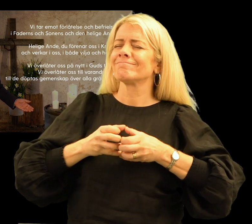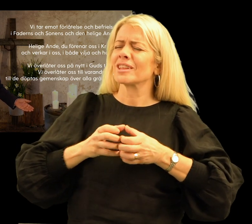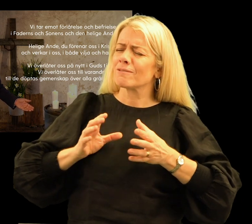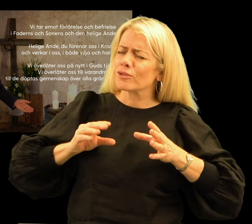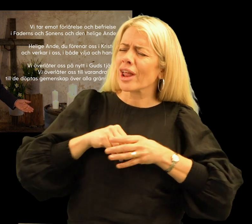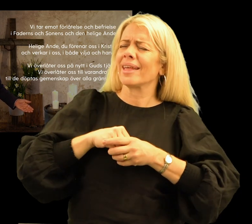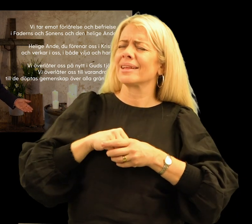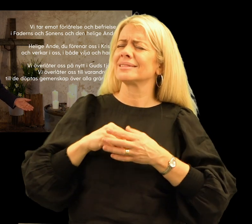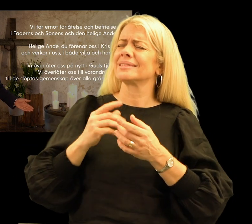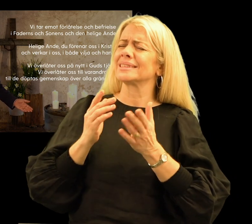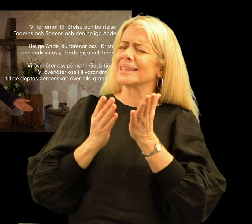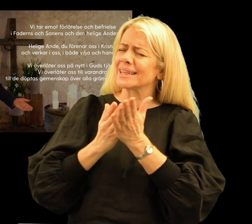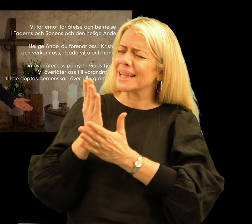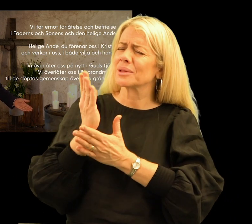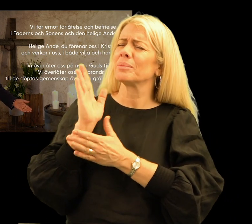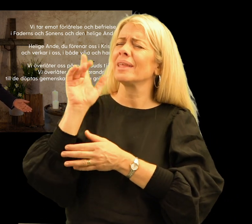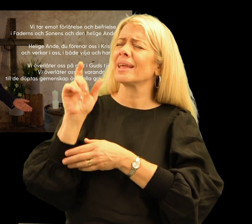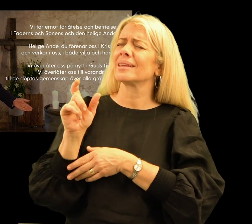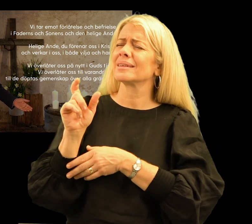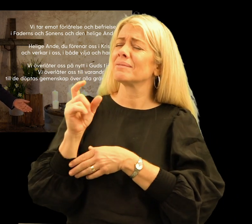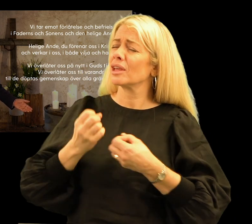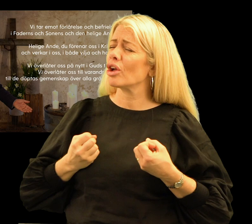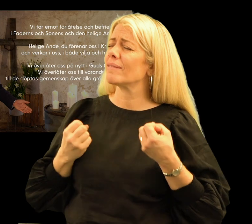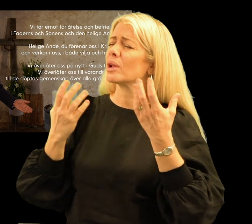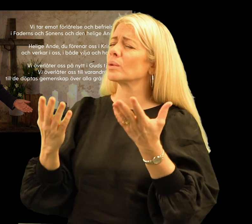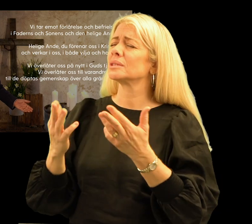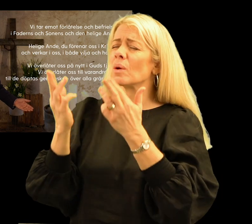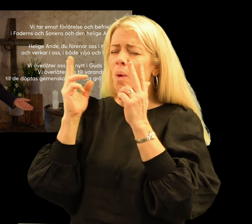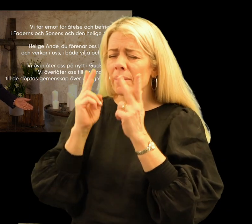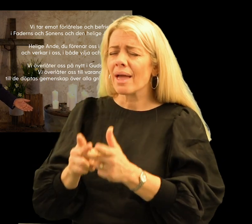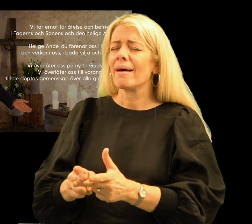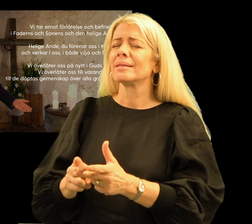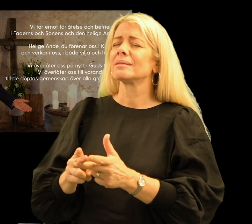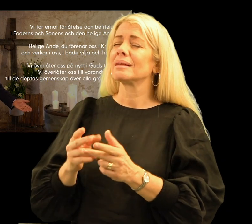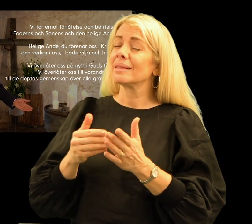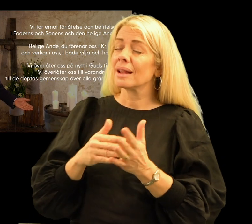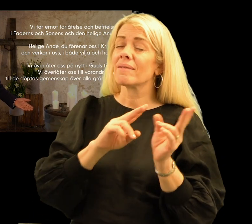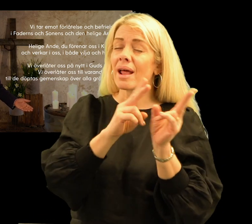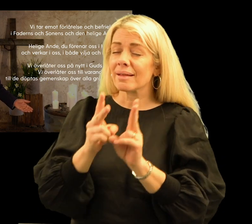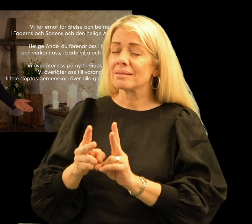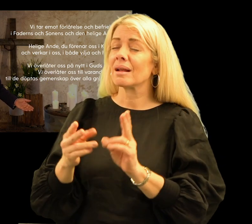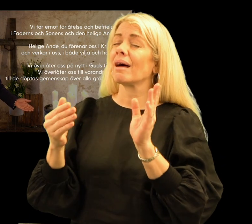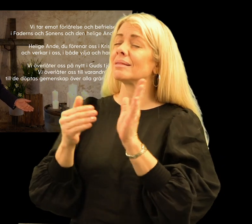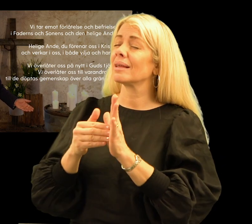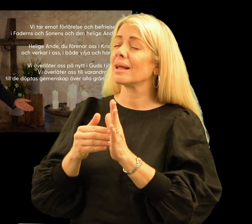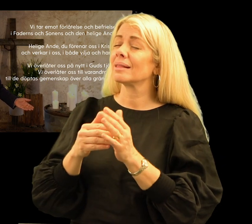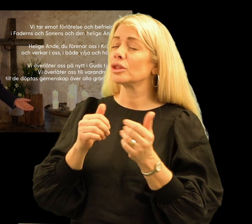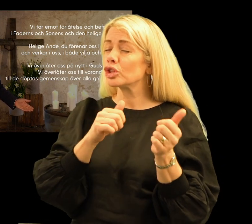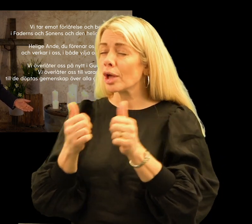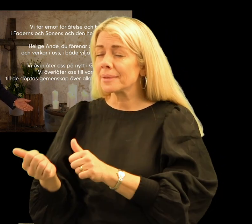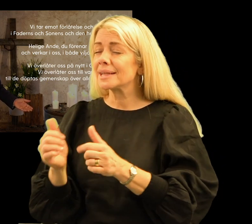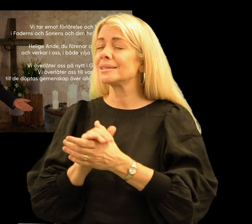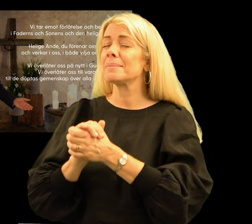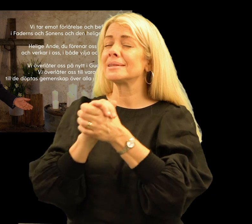handling. Vi överlåter oss på nytt i Guds tjänst. Vi överlåter oss till varandra, till det döptas gemenskap